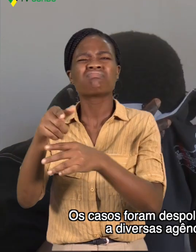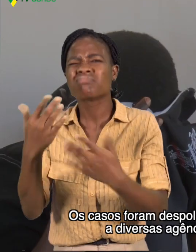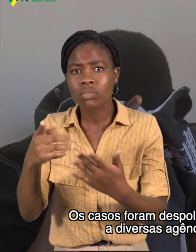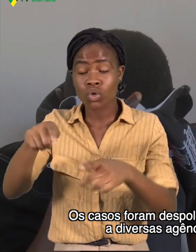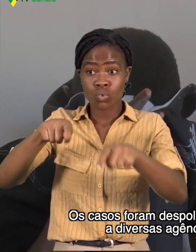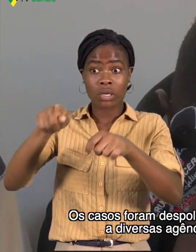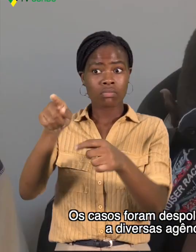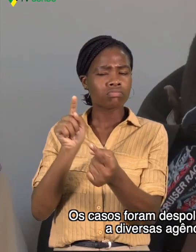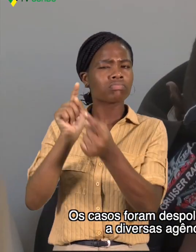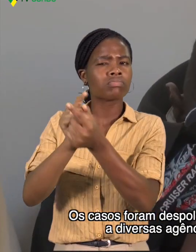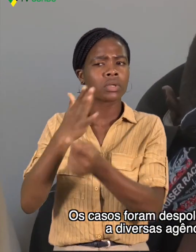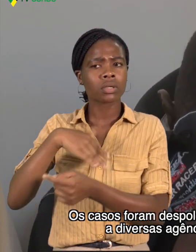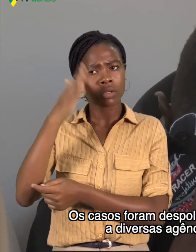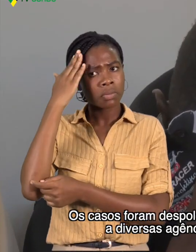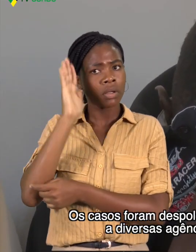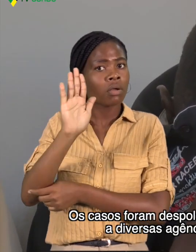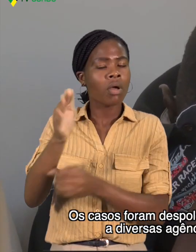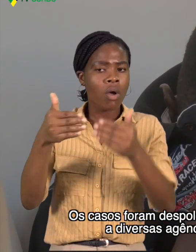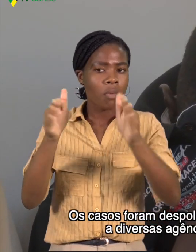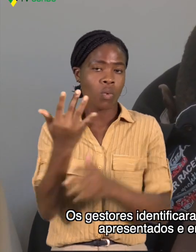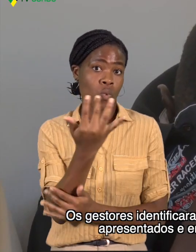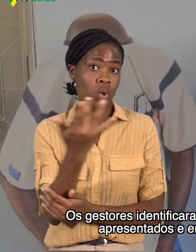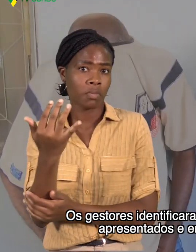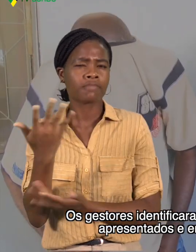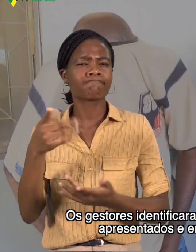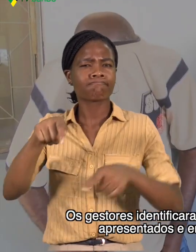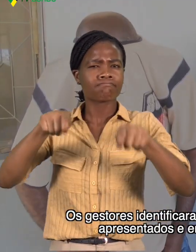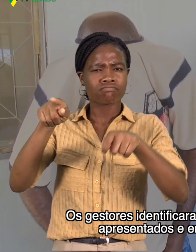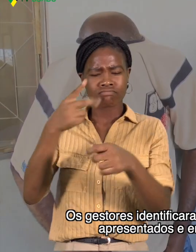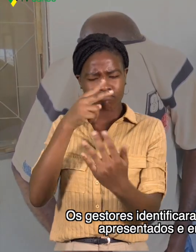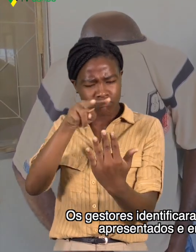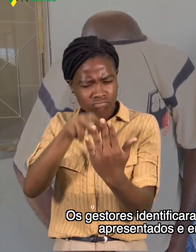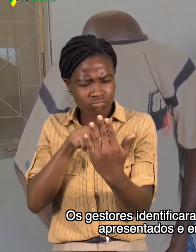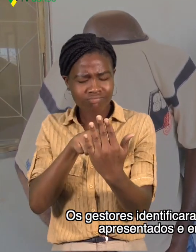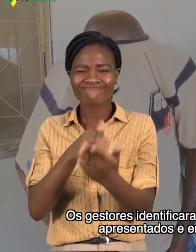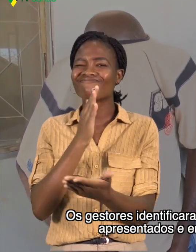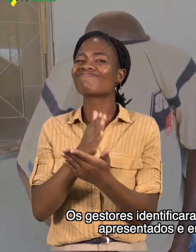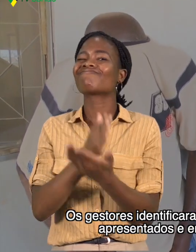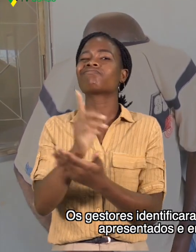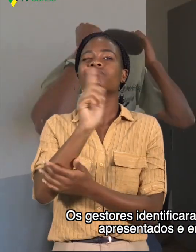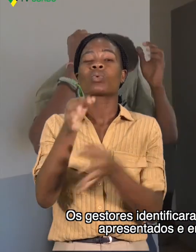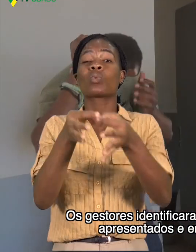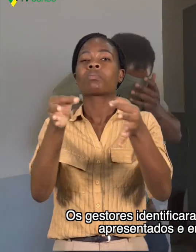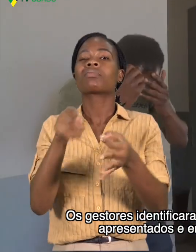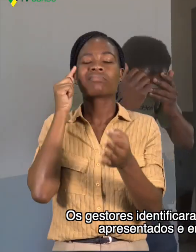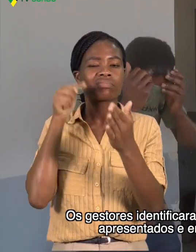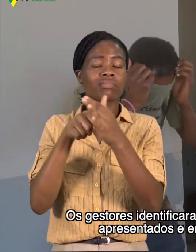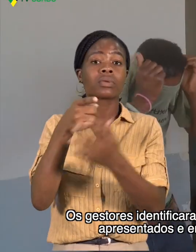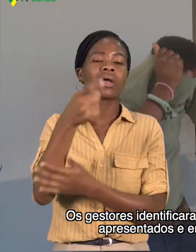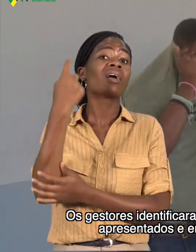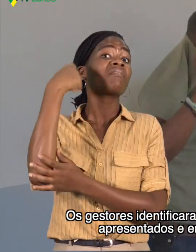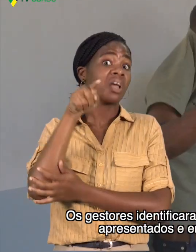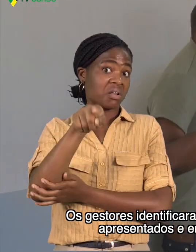fizeram a diversas agências bancárias para abrir contas. Os gestores identificaram algumas anomalias nos